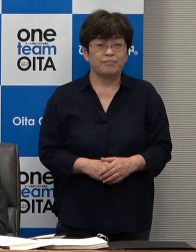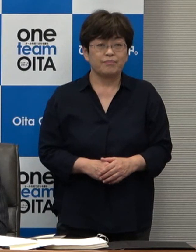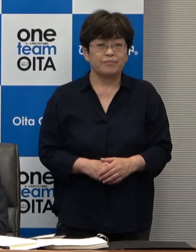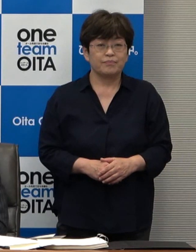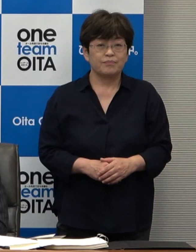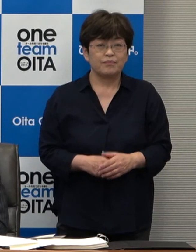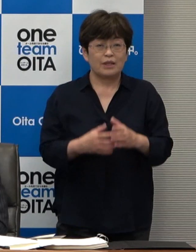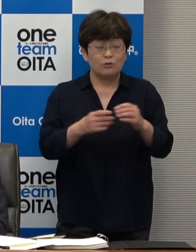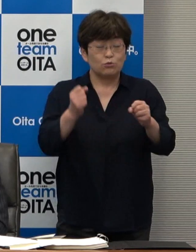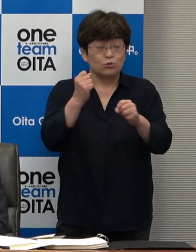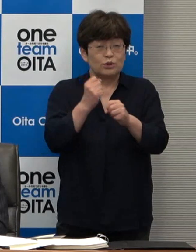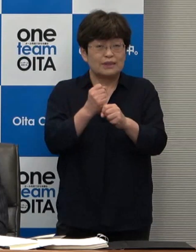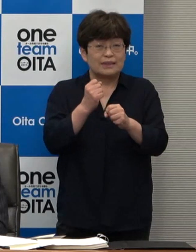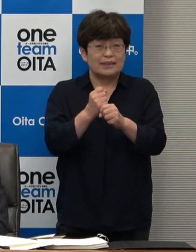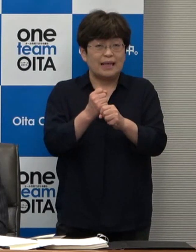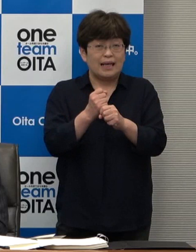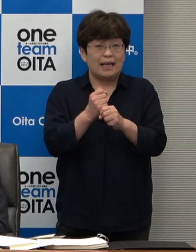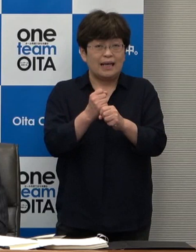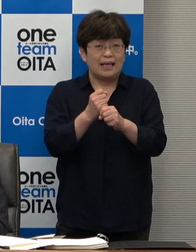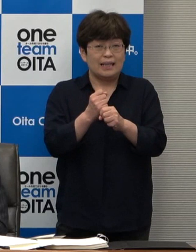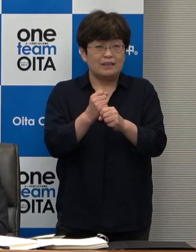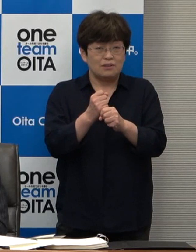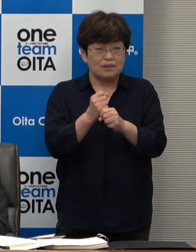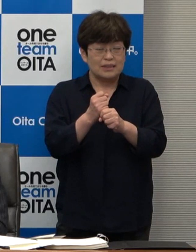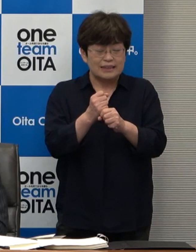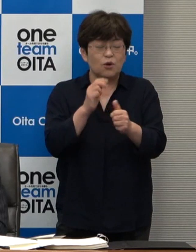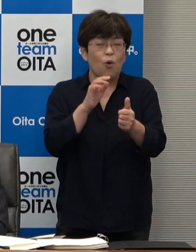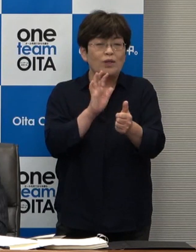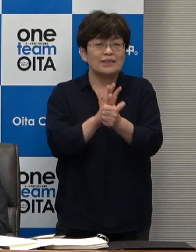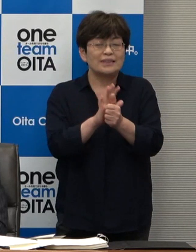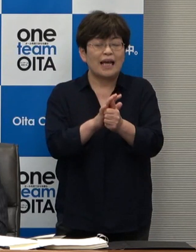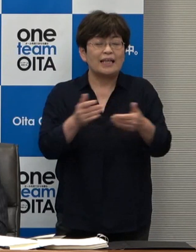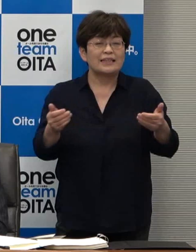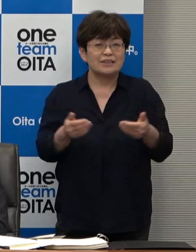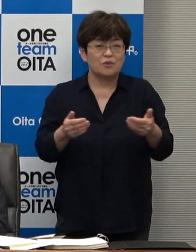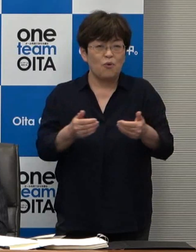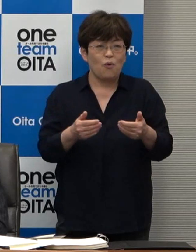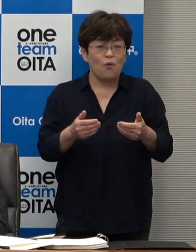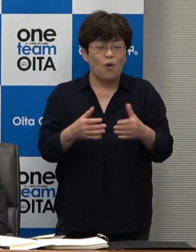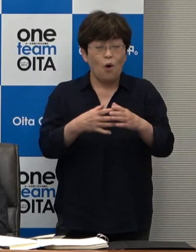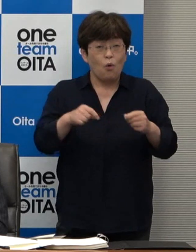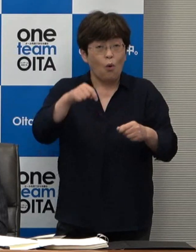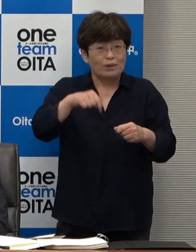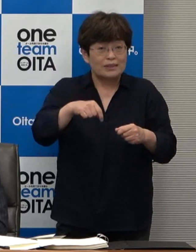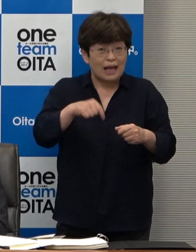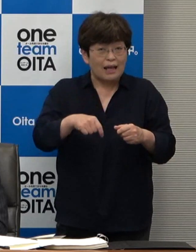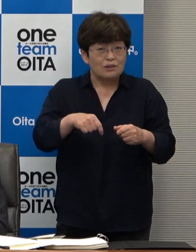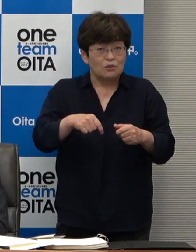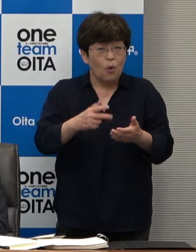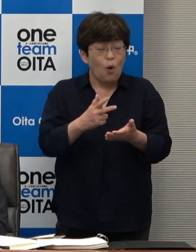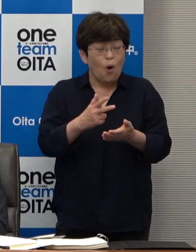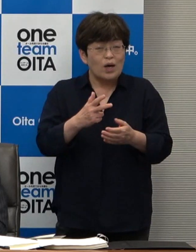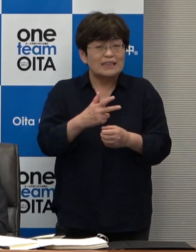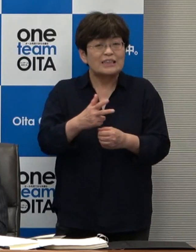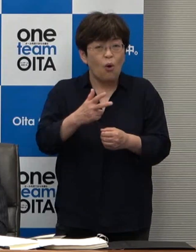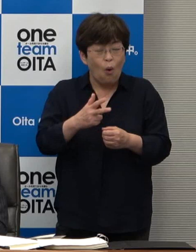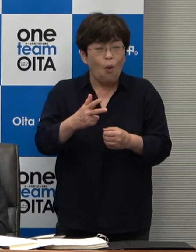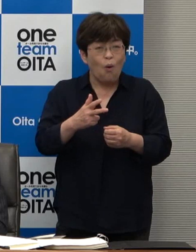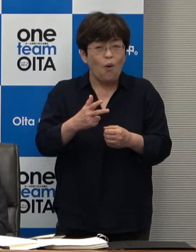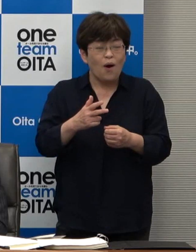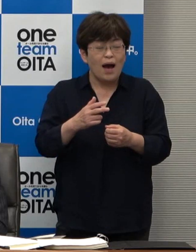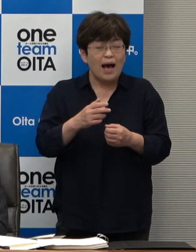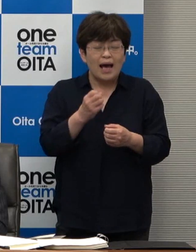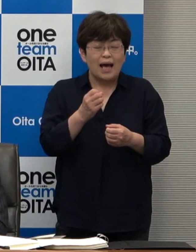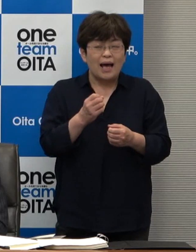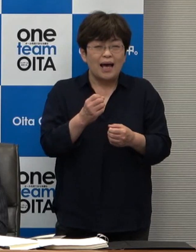国産飼料利用拡大支援事業では、国産原料の飼料利用を拡大するため必要な機